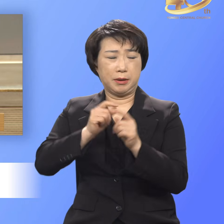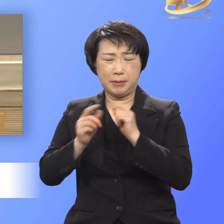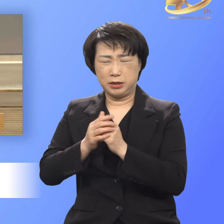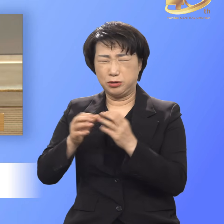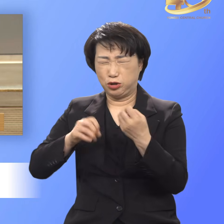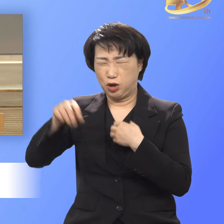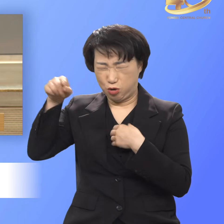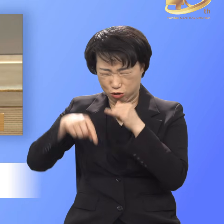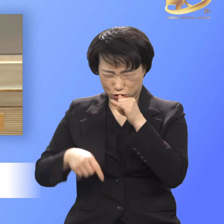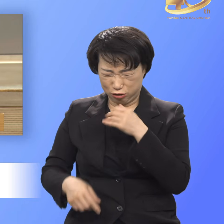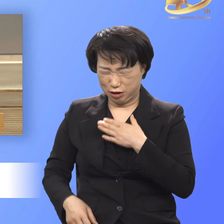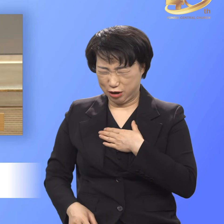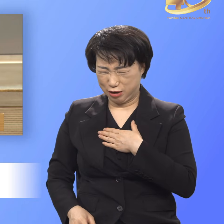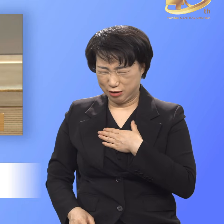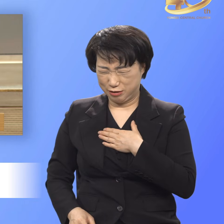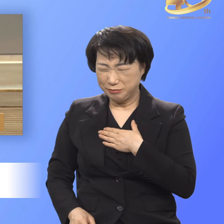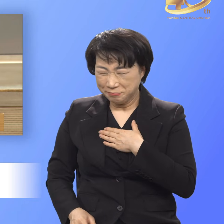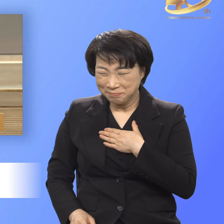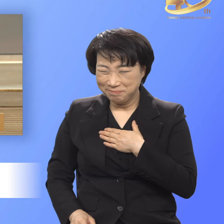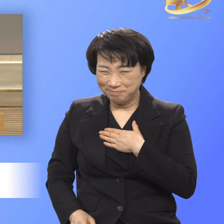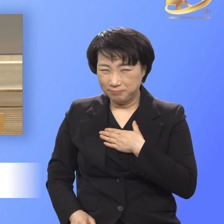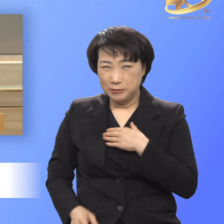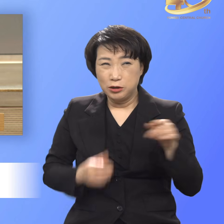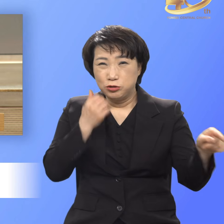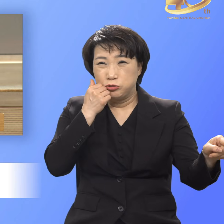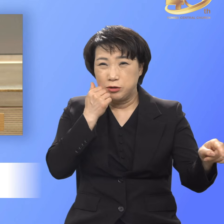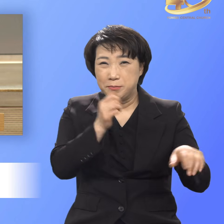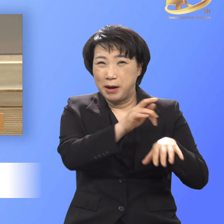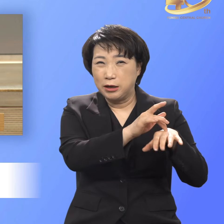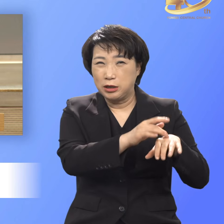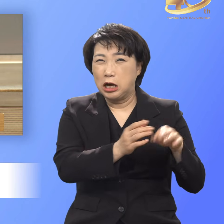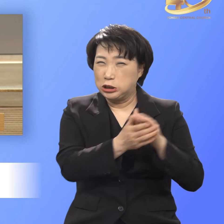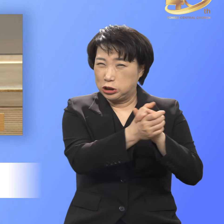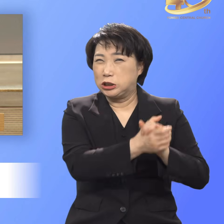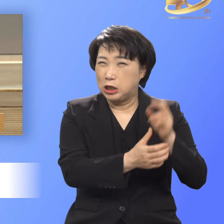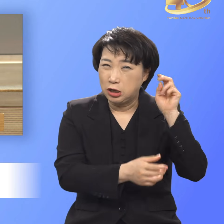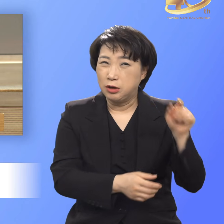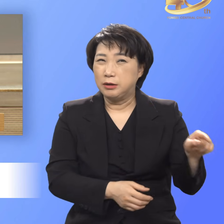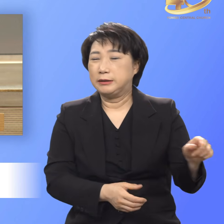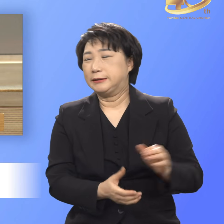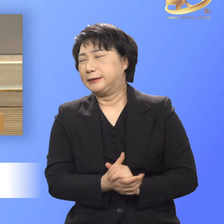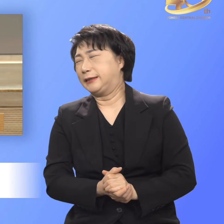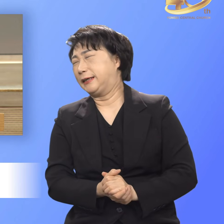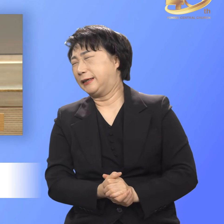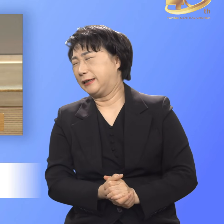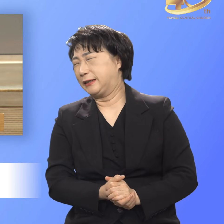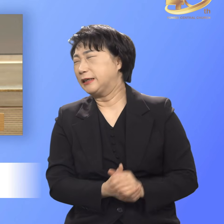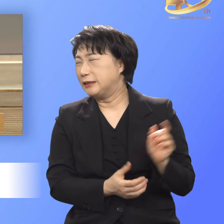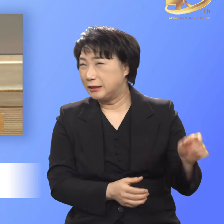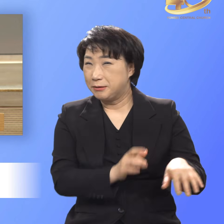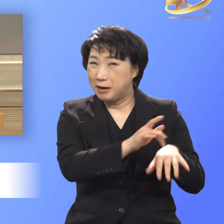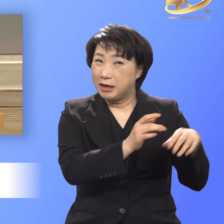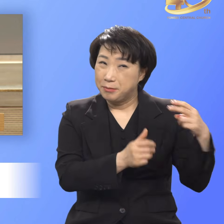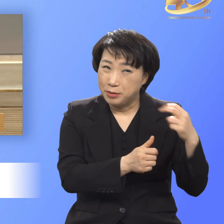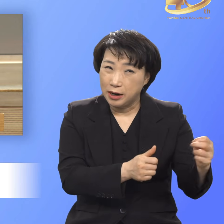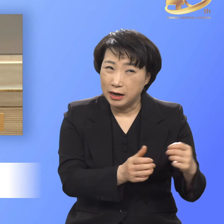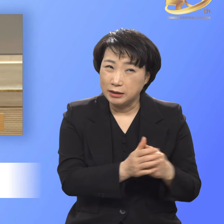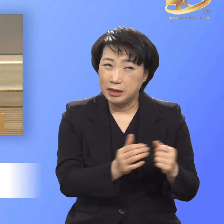말씀이 이루어지는구나. 저 사람은 마귀와 굉장히 친하구나. 그래서 마귀가